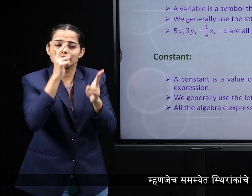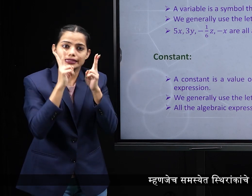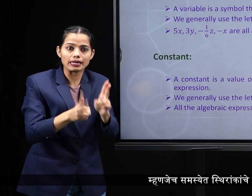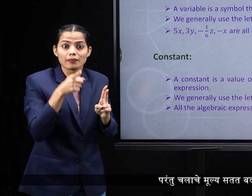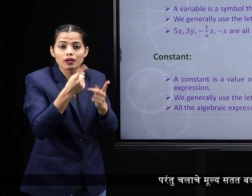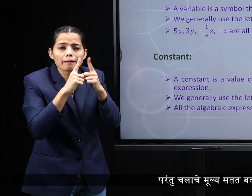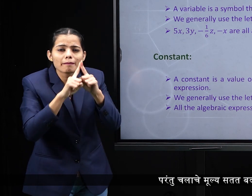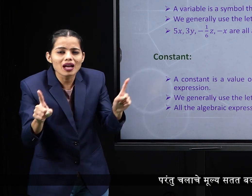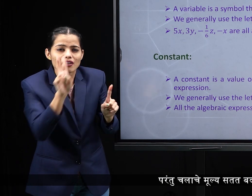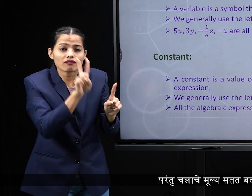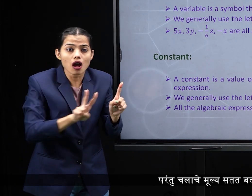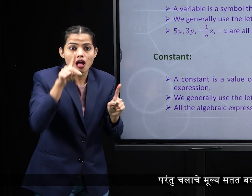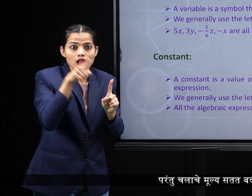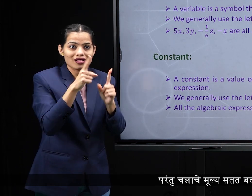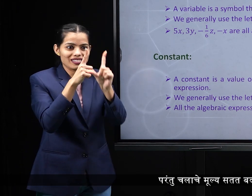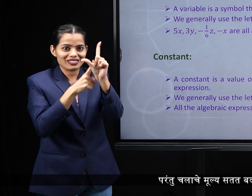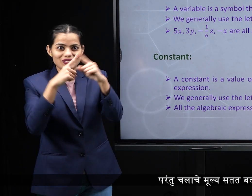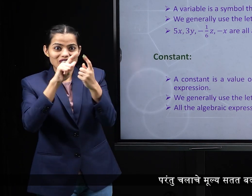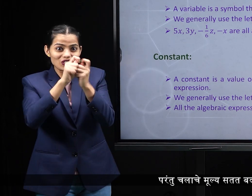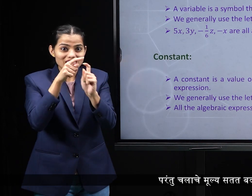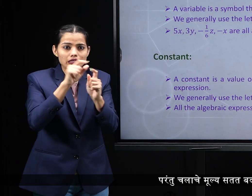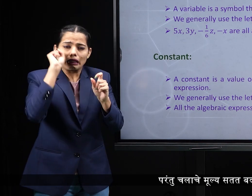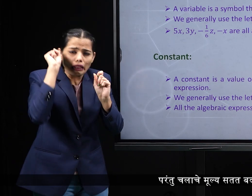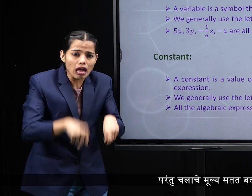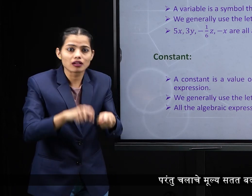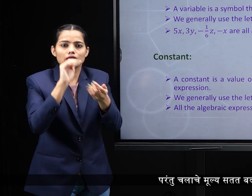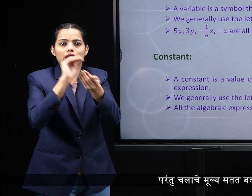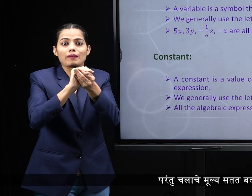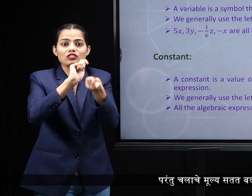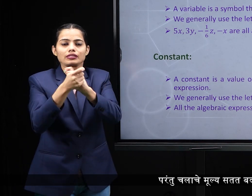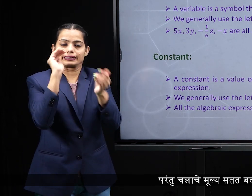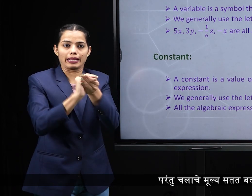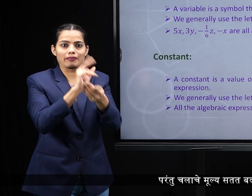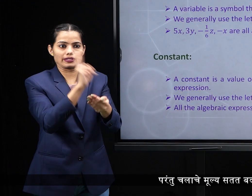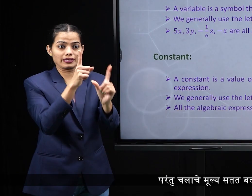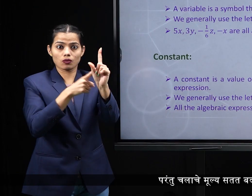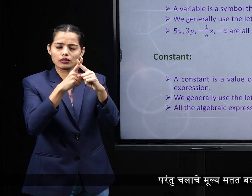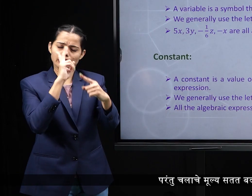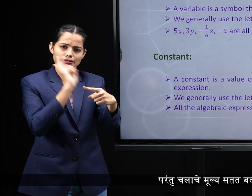नाही परंतु चलाचे मूल्य सतत बदलत राहू शकते.